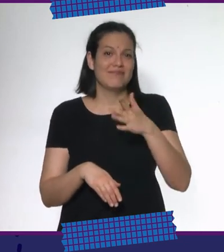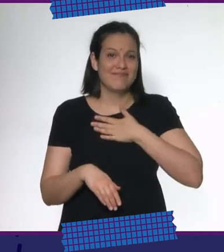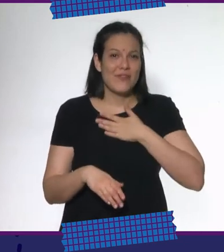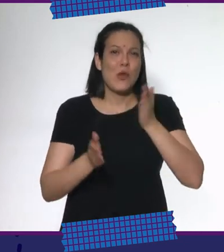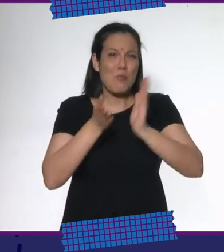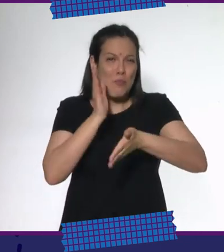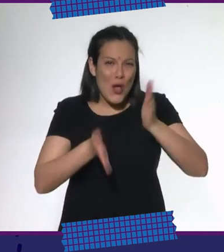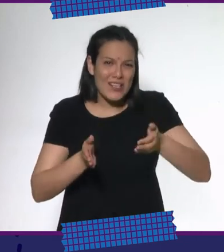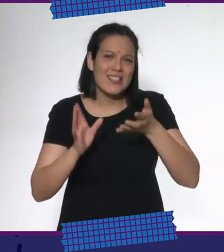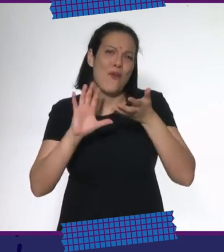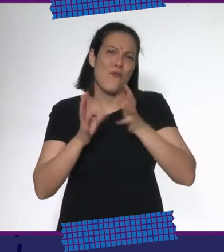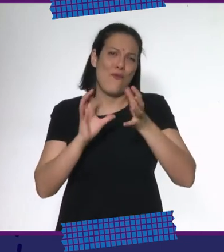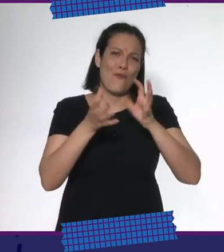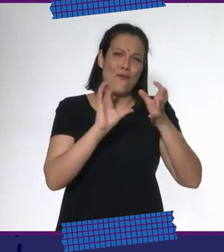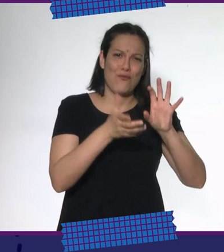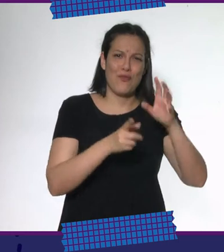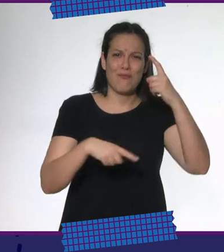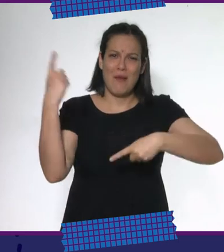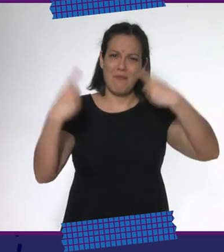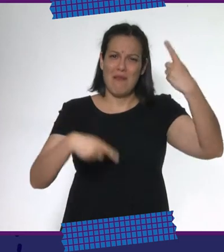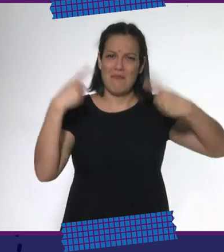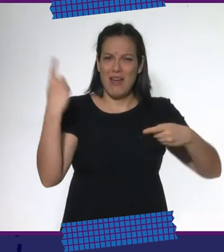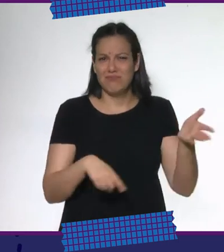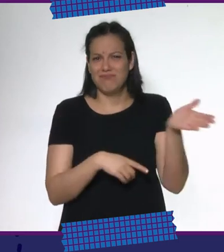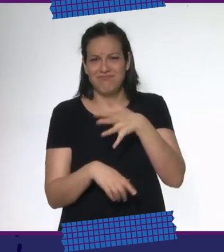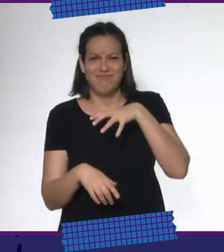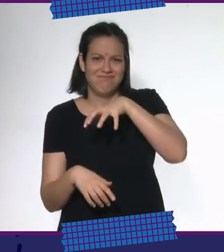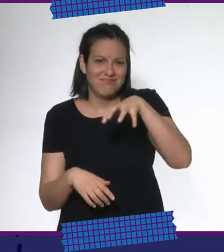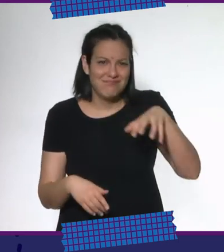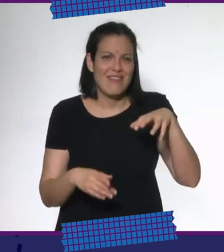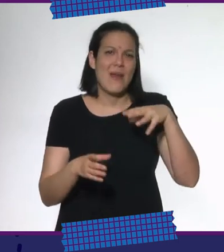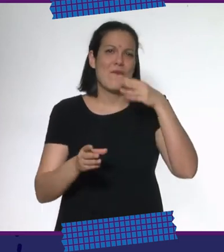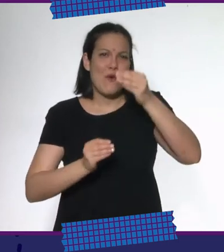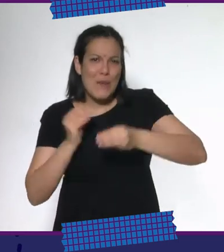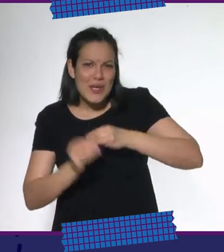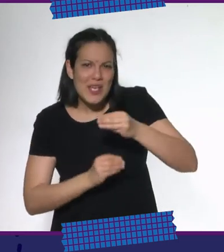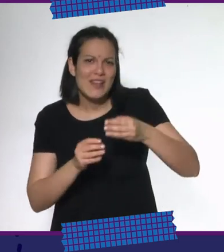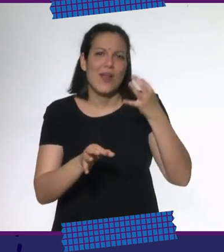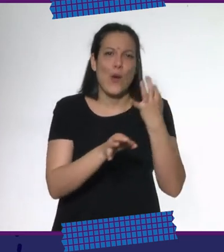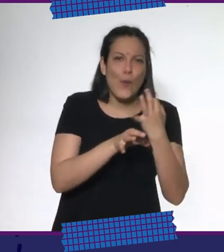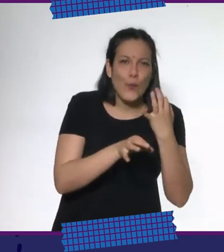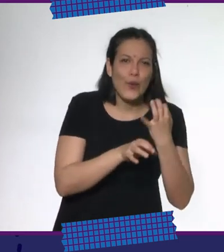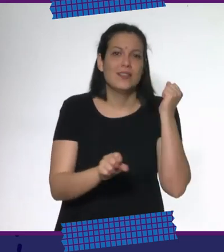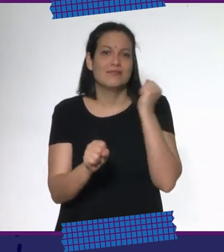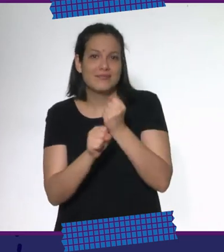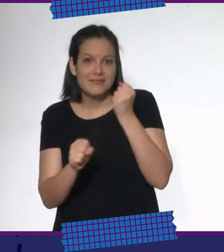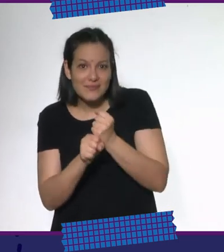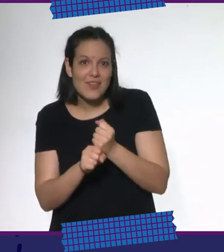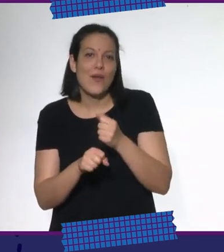múltiples y se ejercen en todos los ámbitos. En la familia, la escuela, el trabajo, en el ámbito